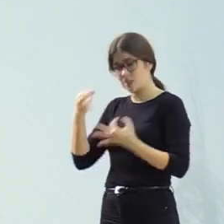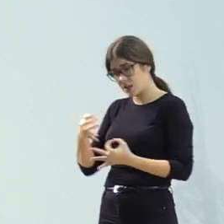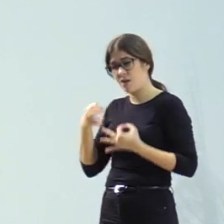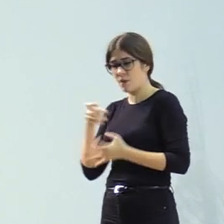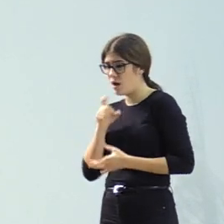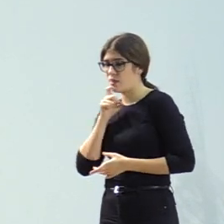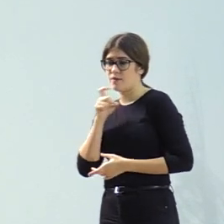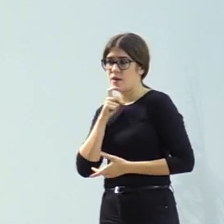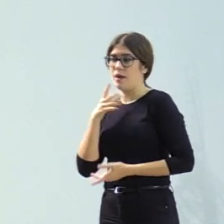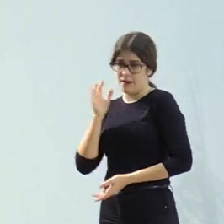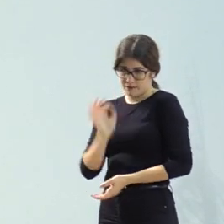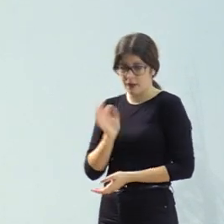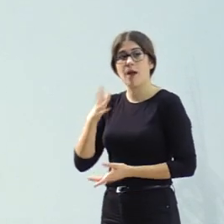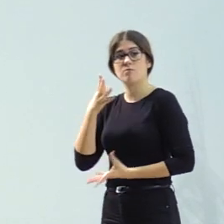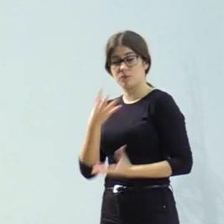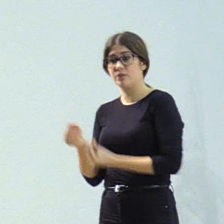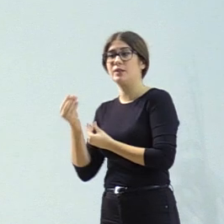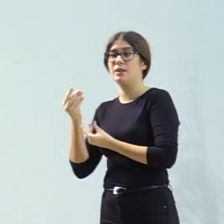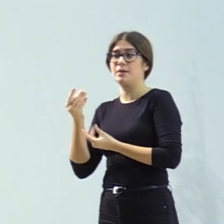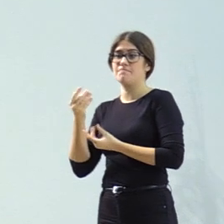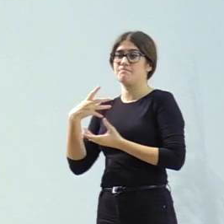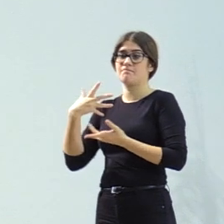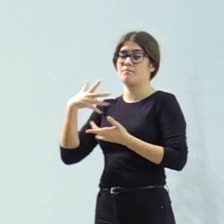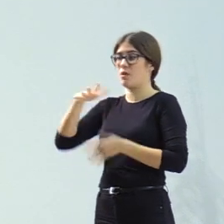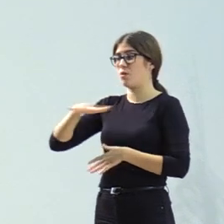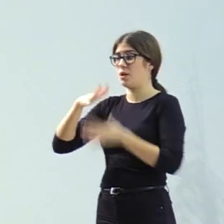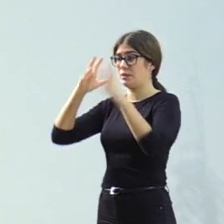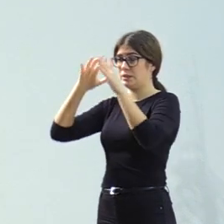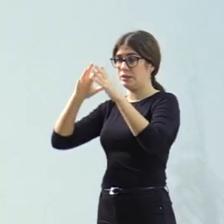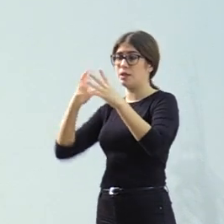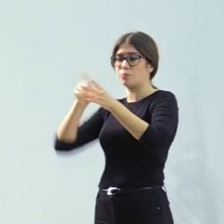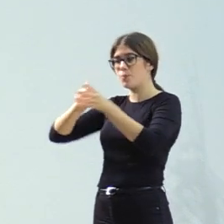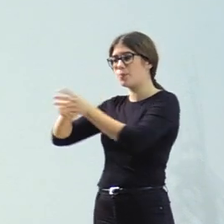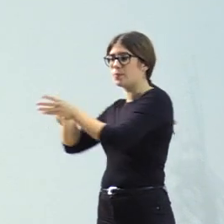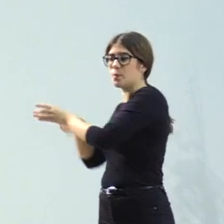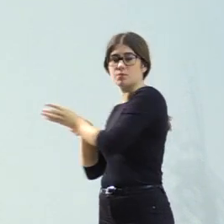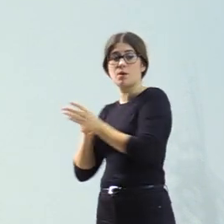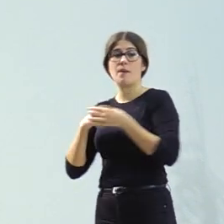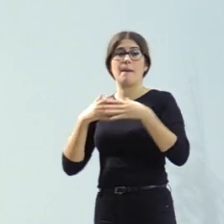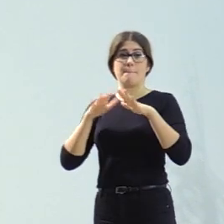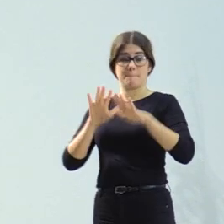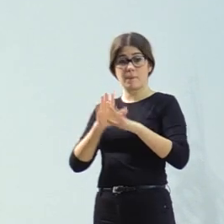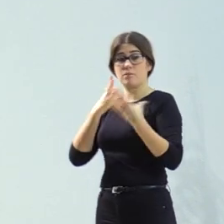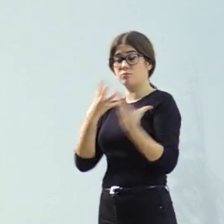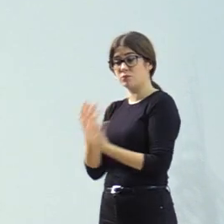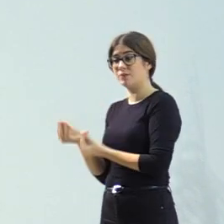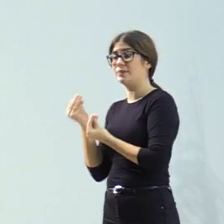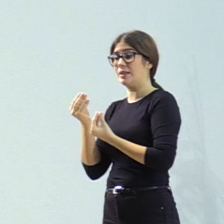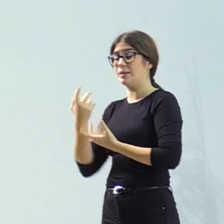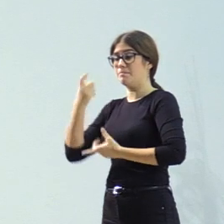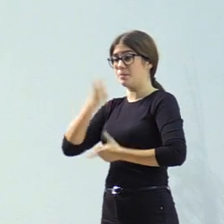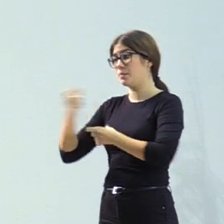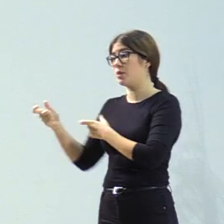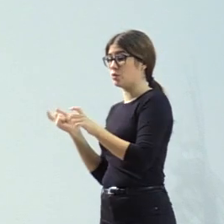en los que han habido espacios que se han aglutinado mucha gente, pero el hecho de sumar a la gente a procesos